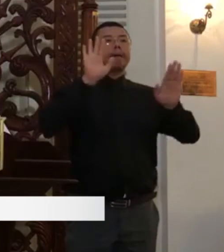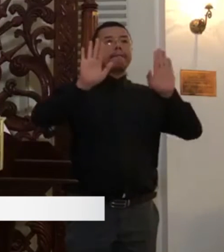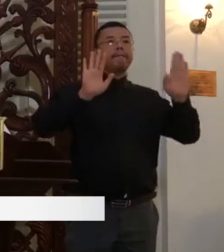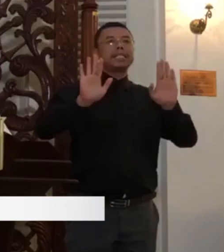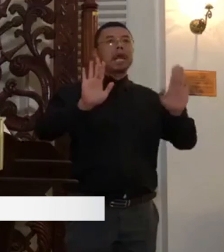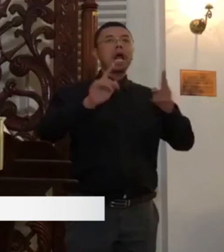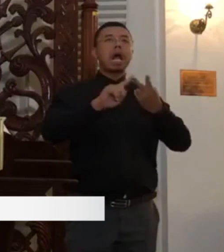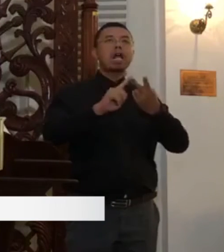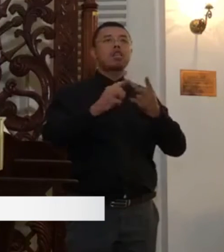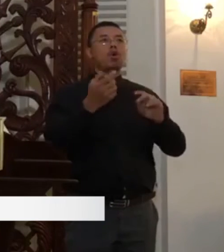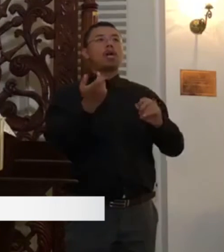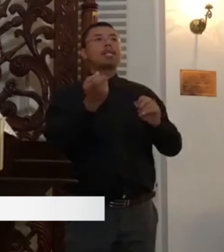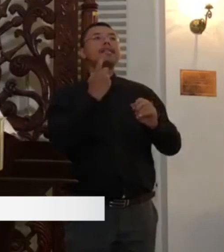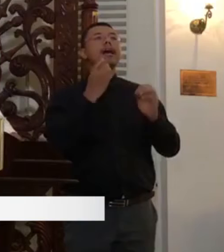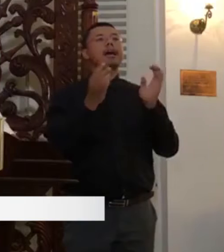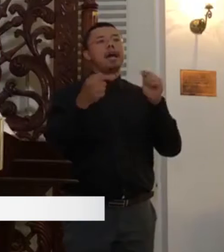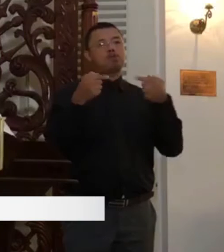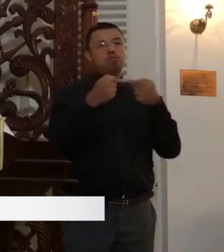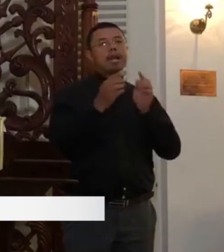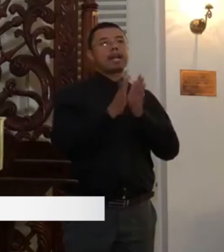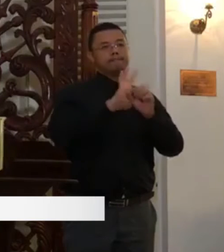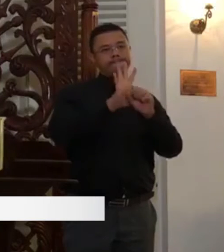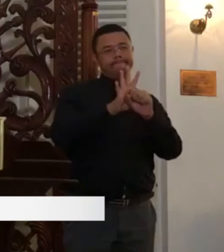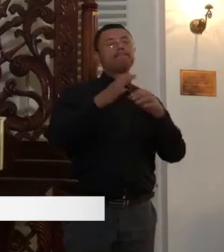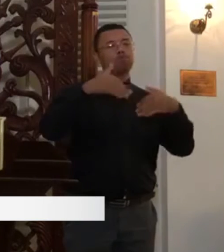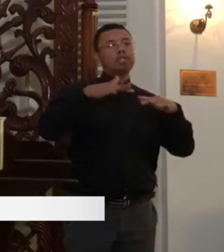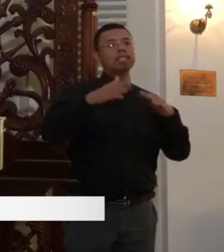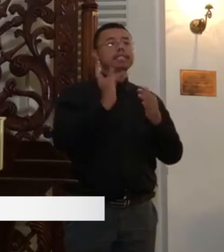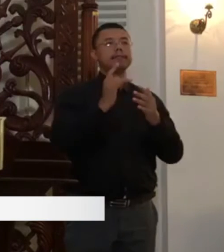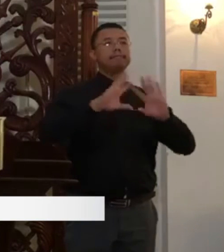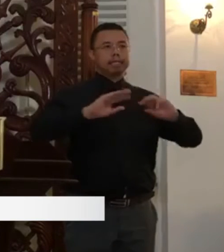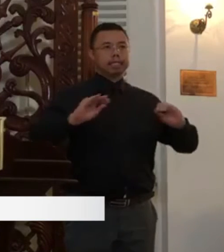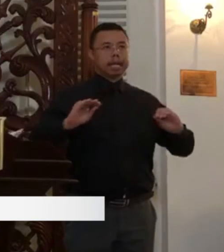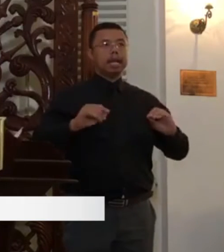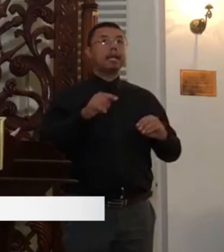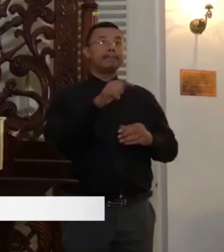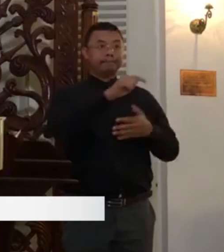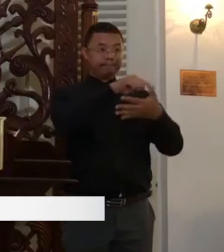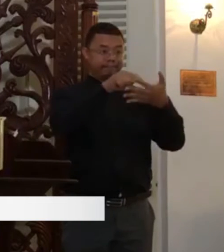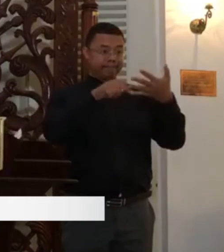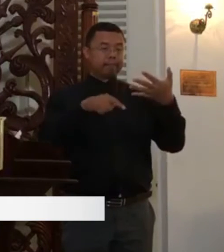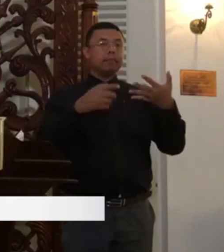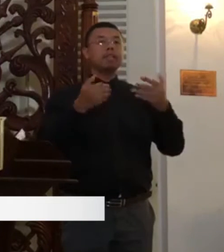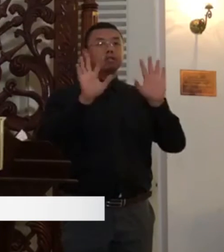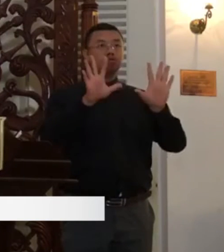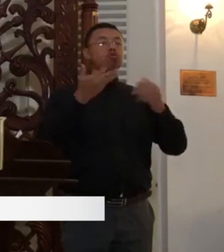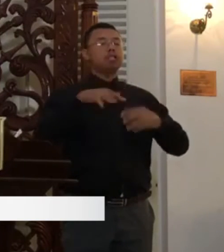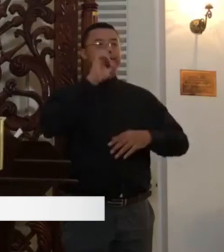dengan penanganan COVID-19. Jadi itu aktivitas yang